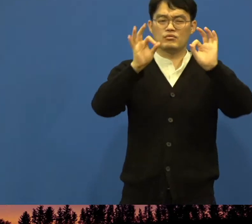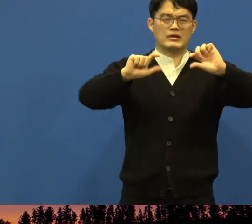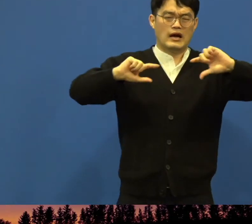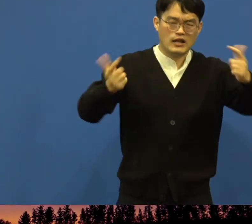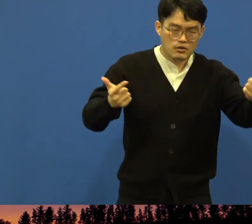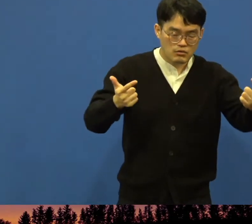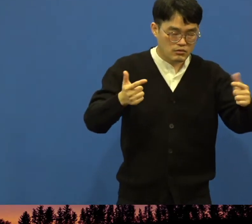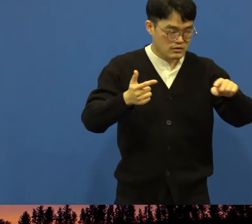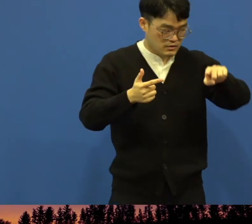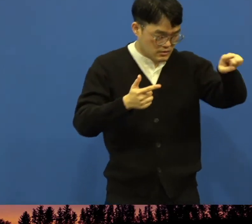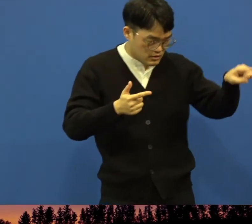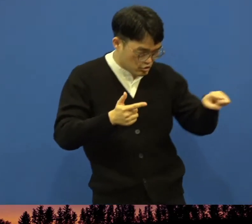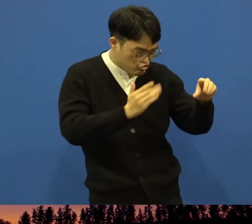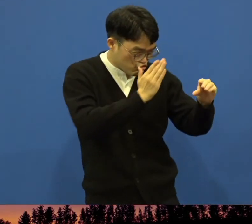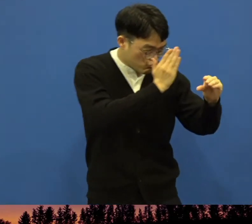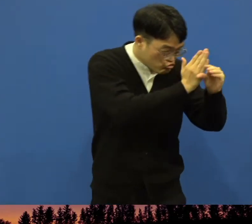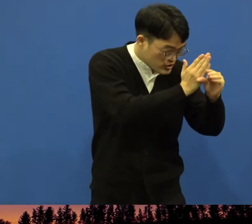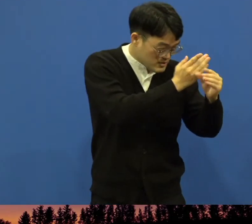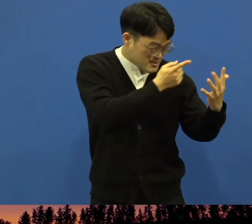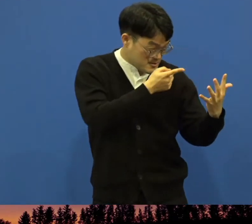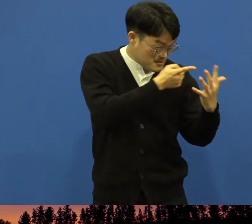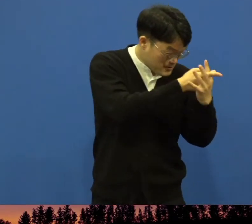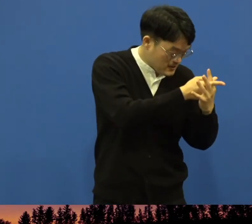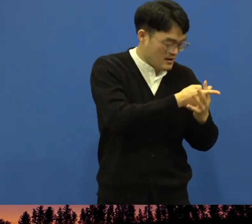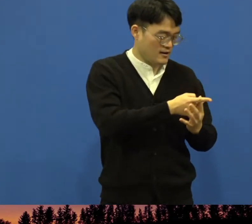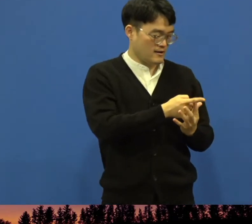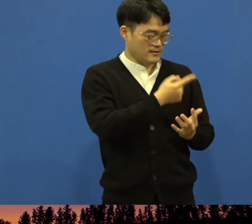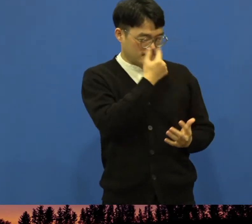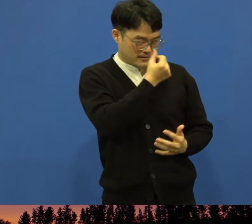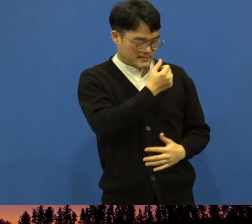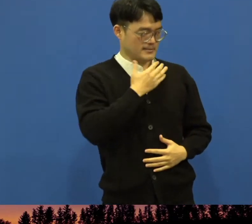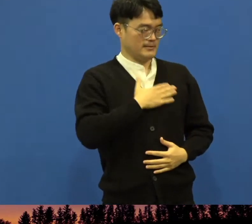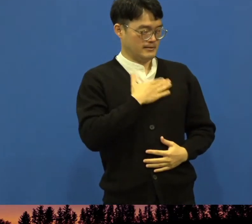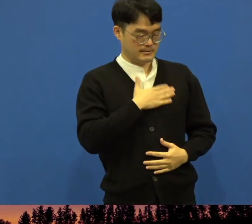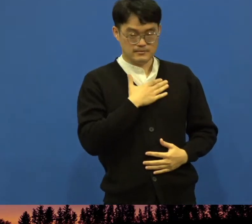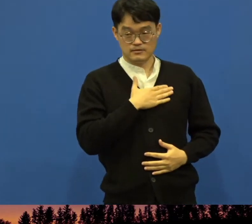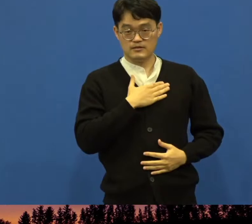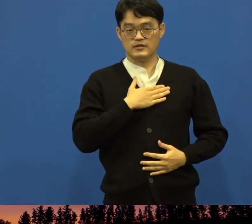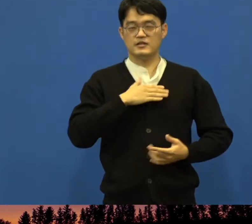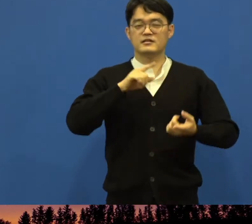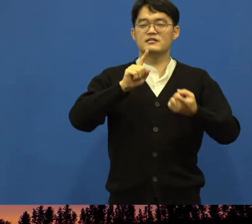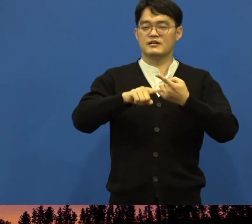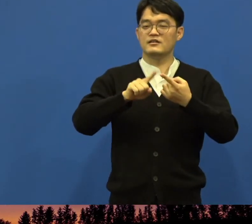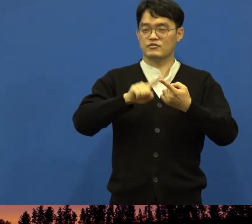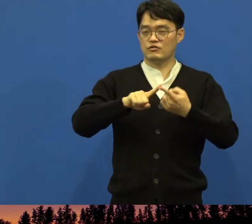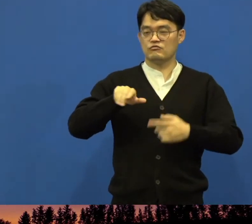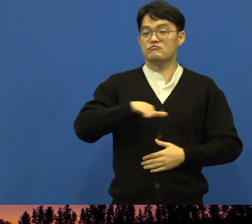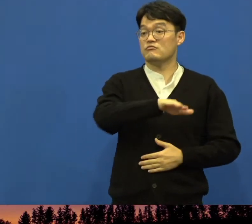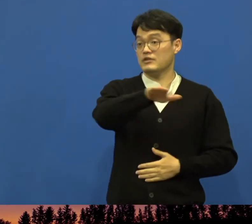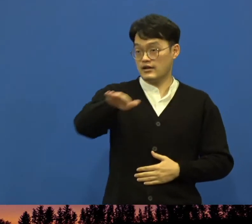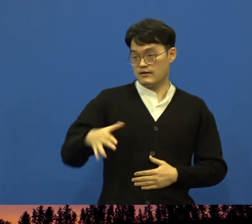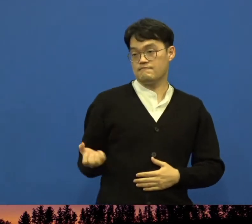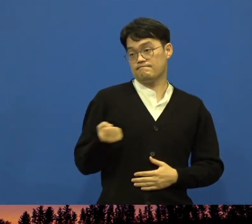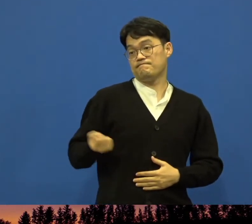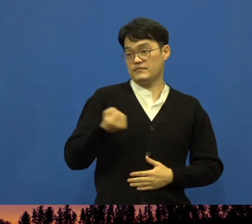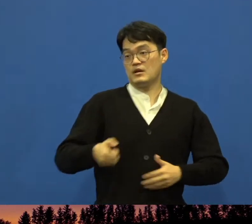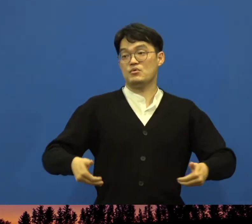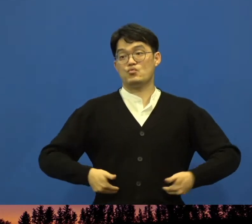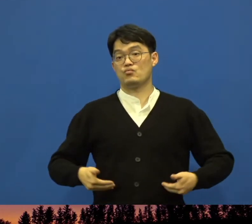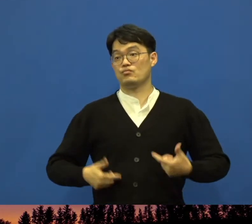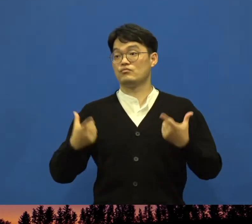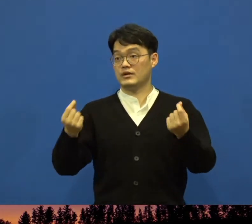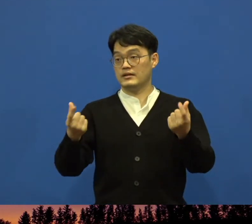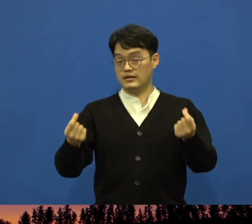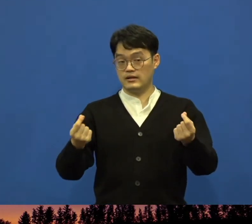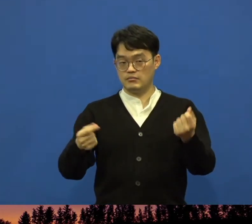보든지 표면만 보는 게 아니고 속을 들여다보고 관통을 할 수 있는 능력이 있어야 됩니다. 소위 말하는